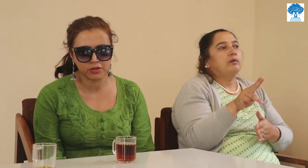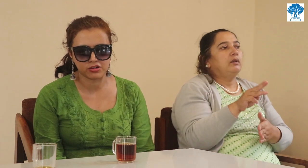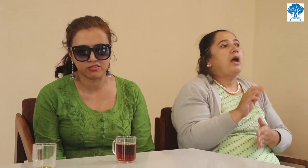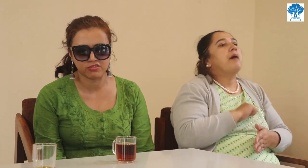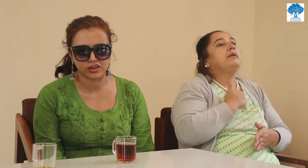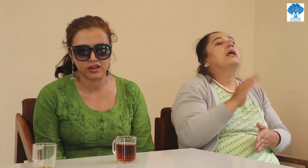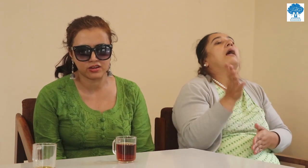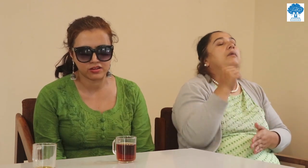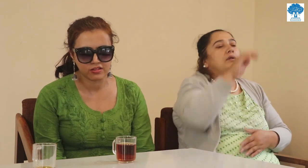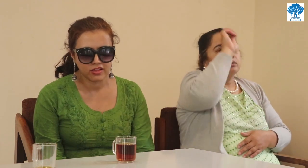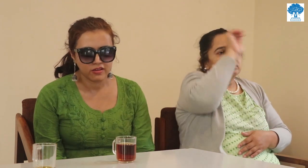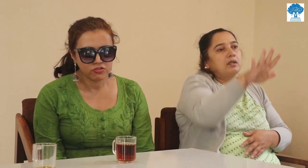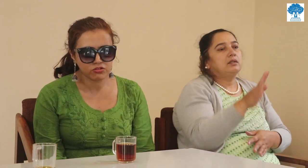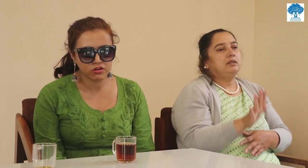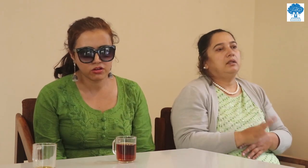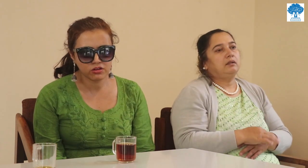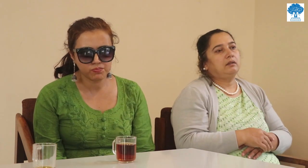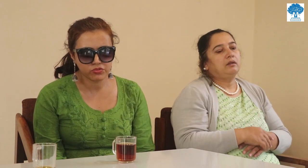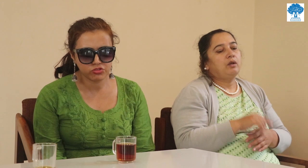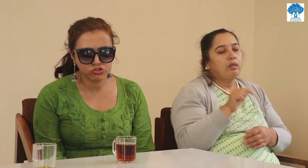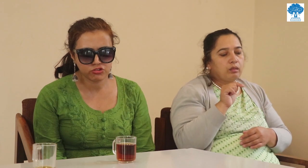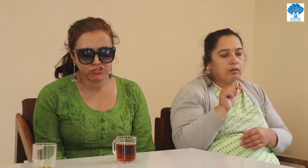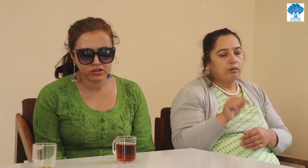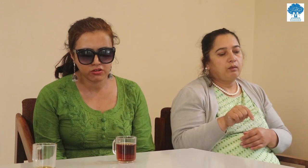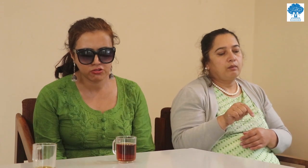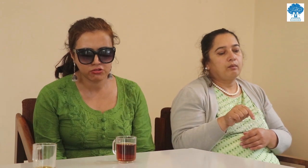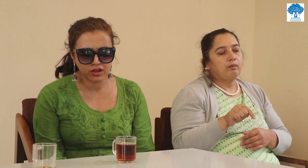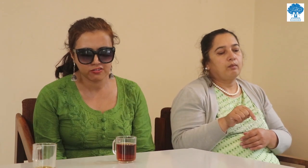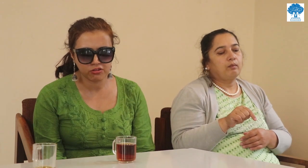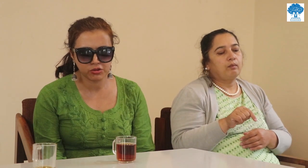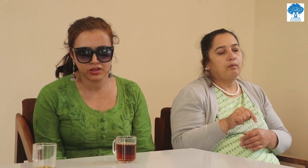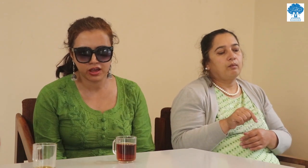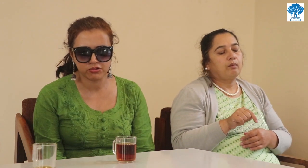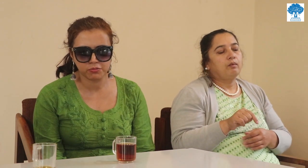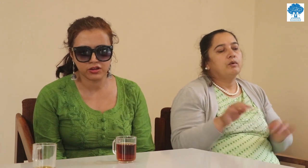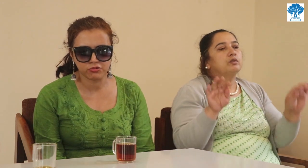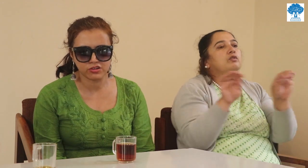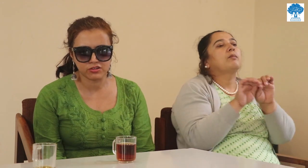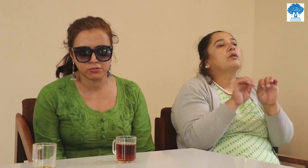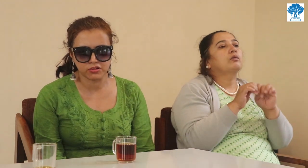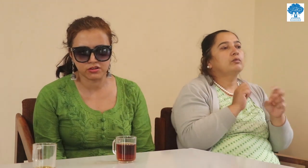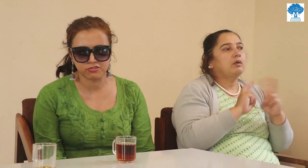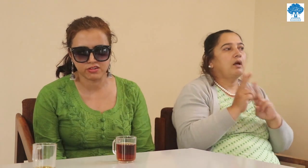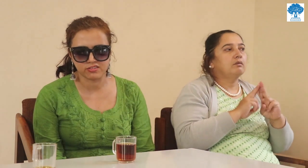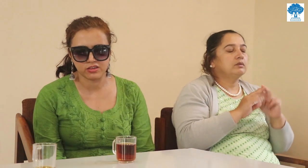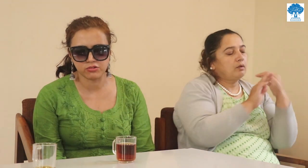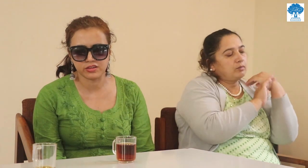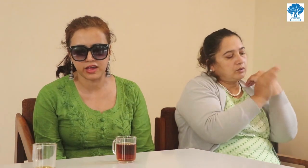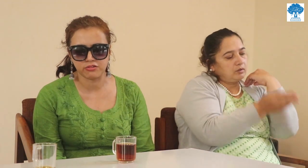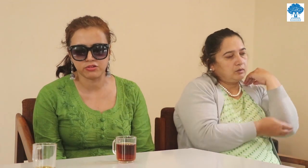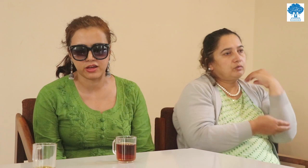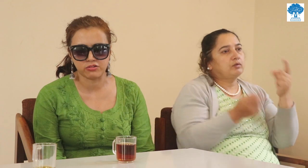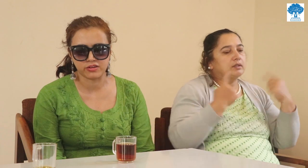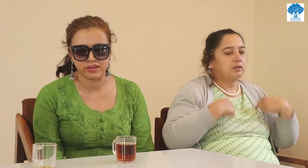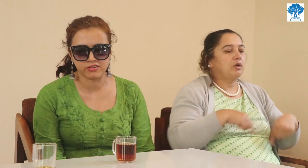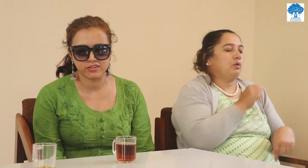हामीले कहाँबाट सूचना दिने अनि त्यो छ अनि अर्को कुरा भने सम्बन्धका कुरा पनि आउँछ नि त प्रजनन स्वास्थ्य